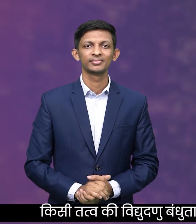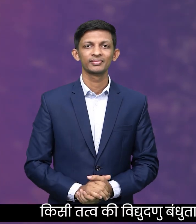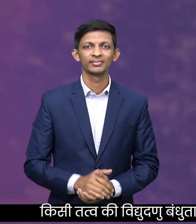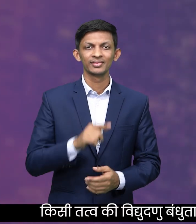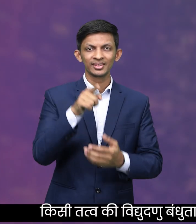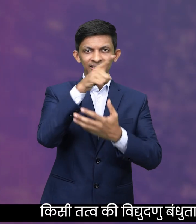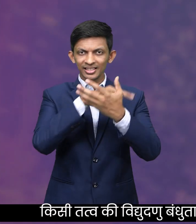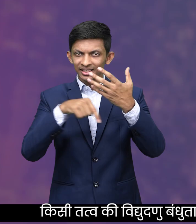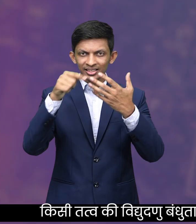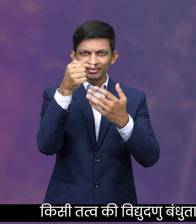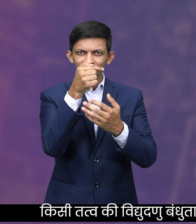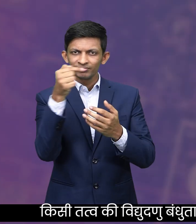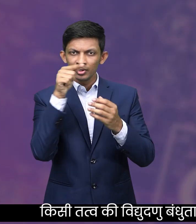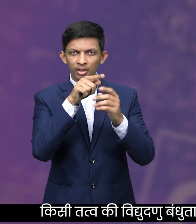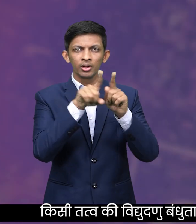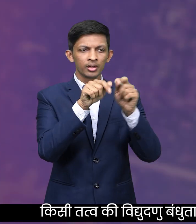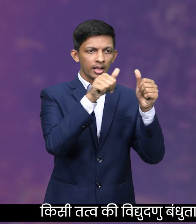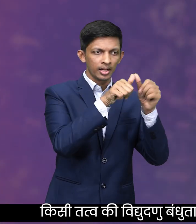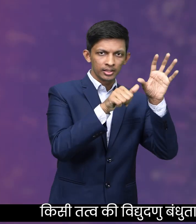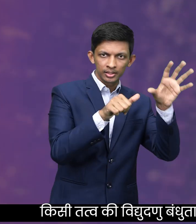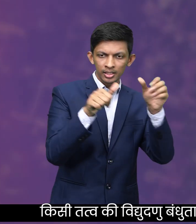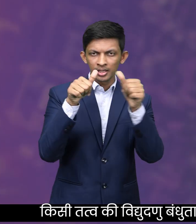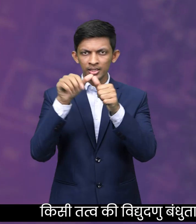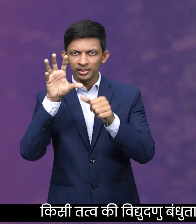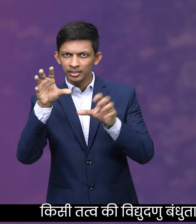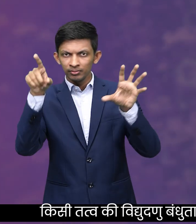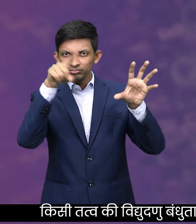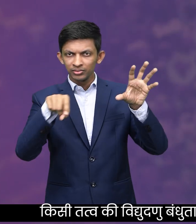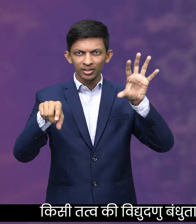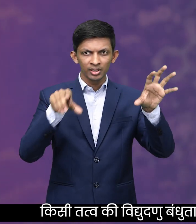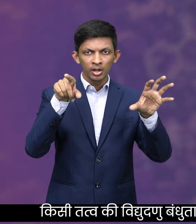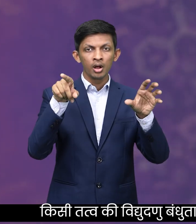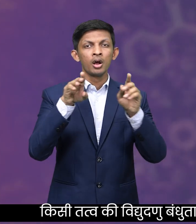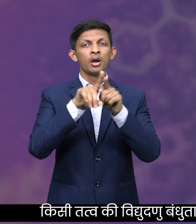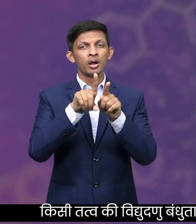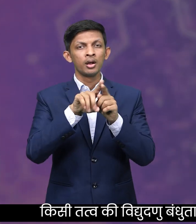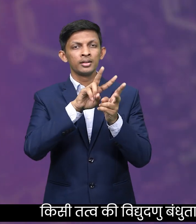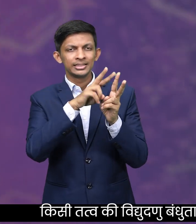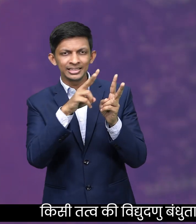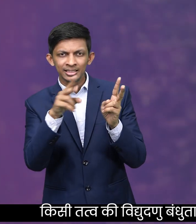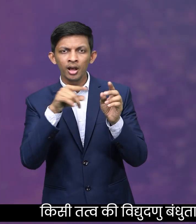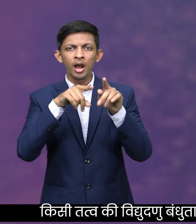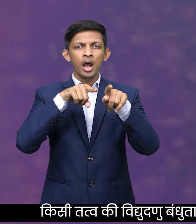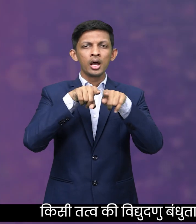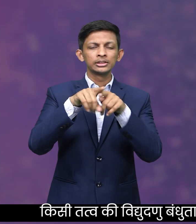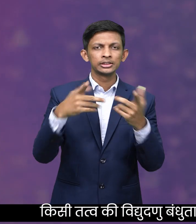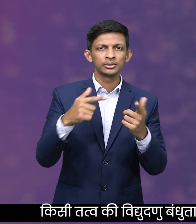किसी तत्व का विद्युत अणु बंधुता को मुक्त ऊर्जा के रूप में परिभाषित किया जाता